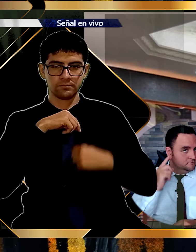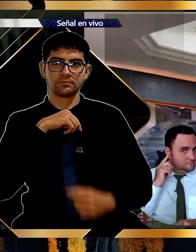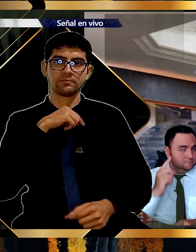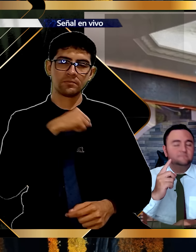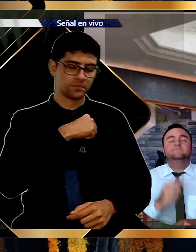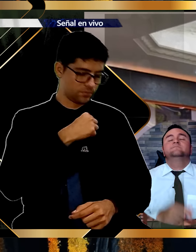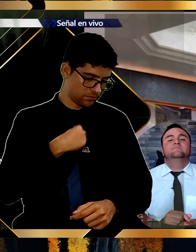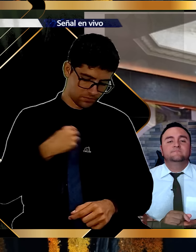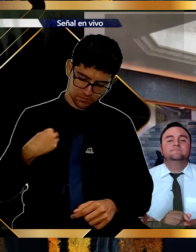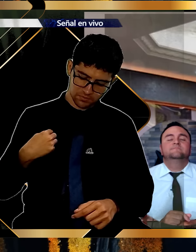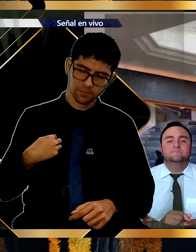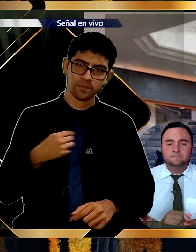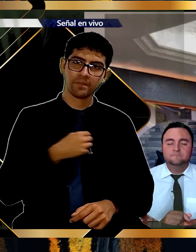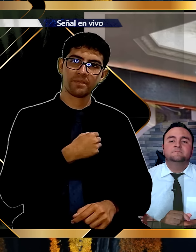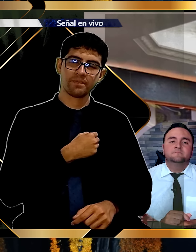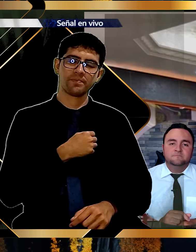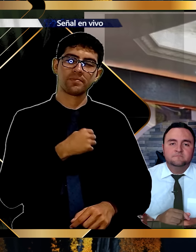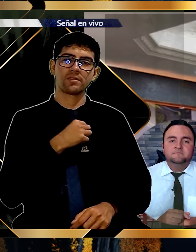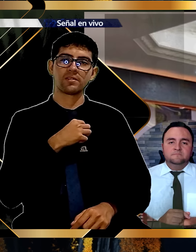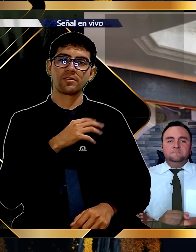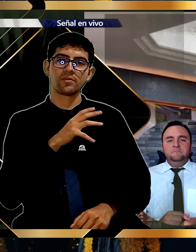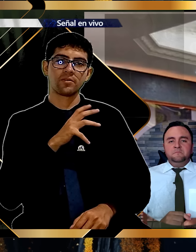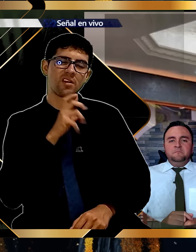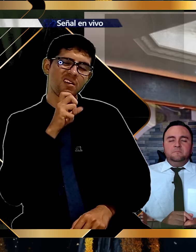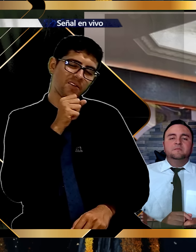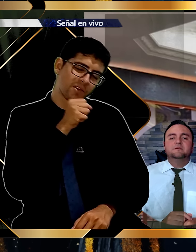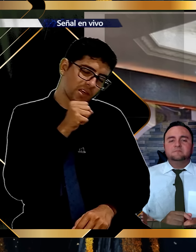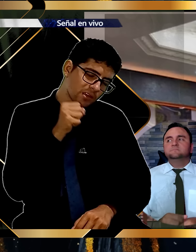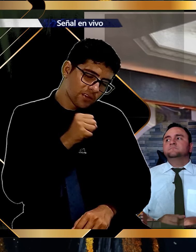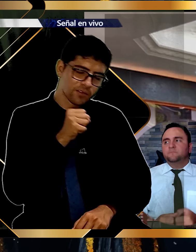o si tengo, ¿verdad?, manchas,